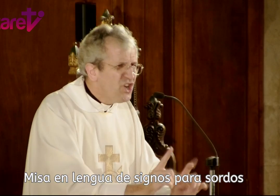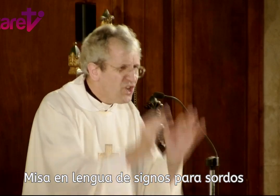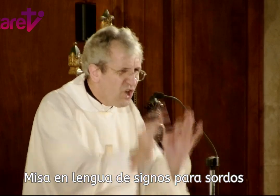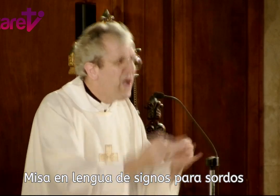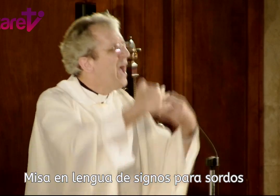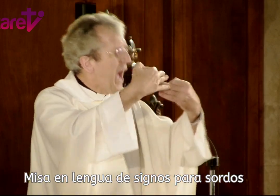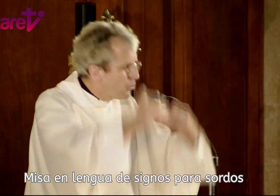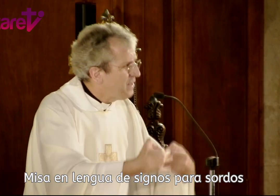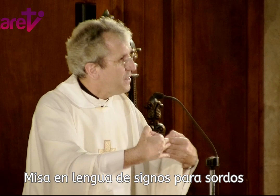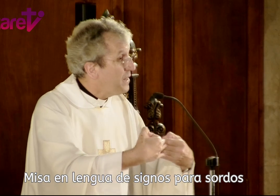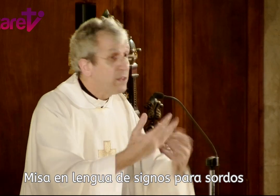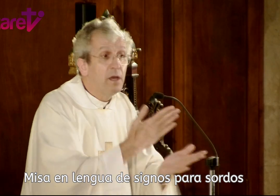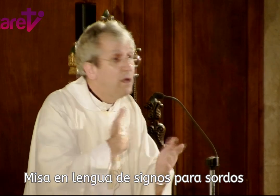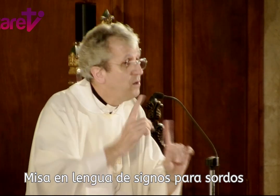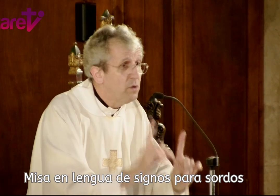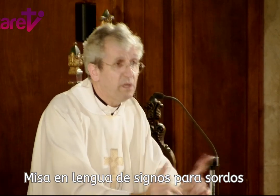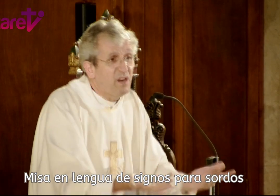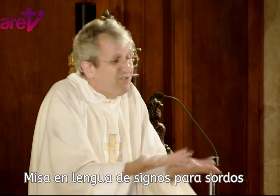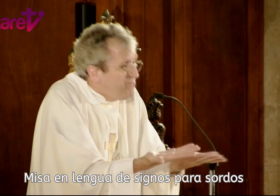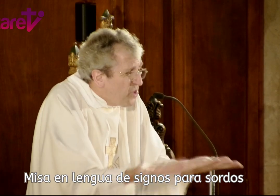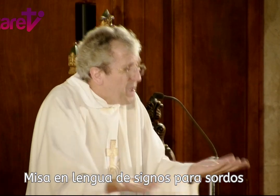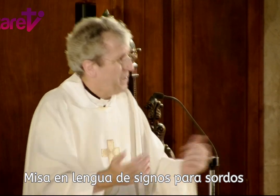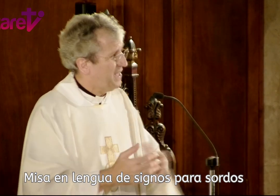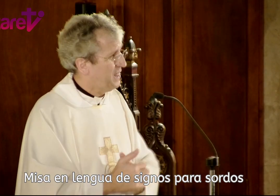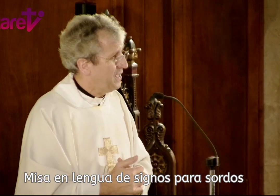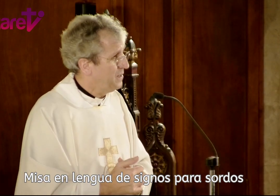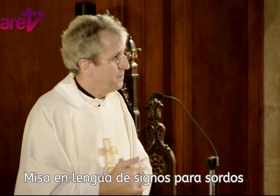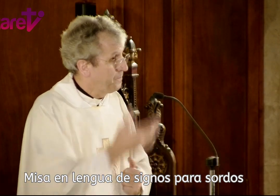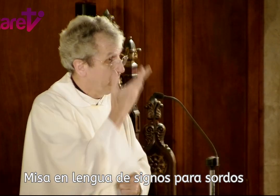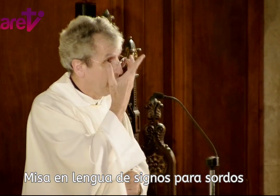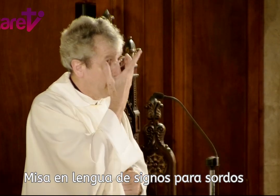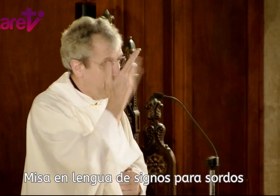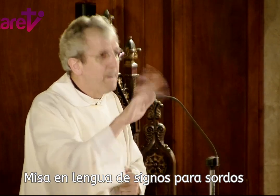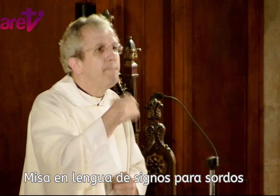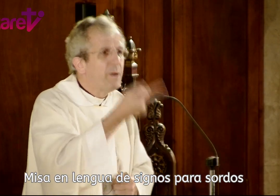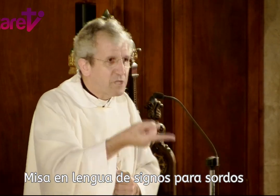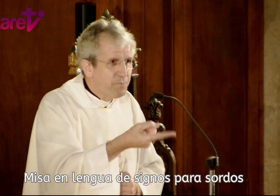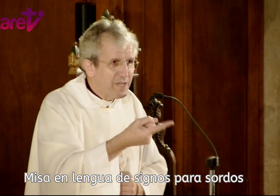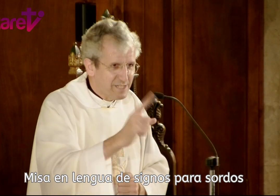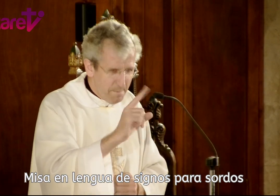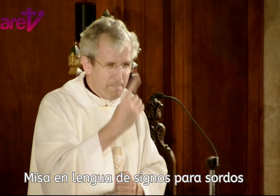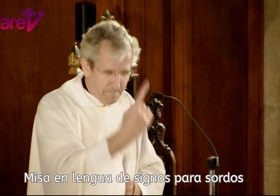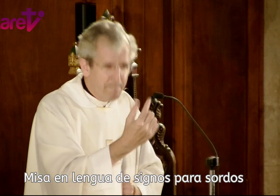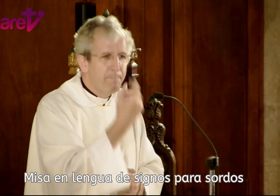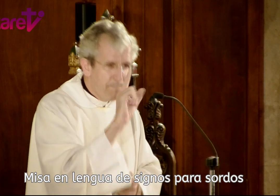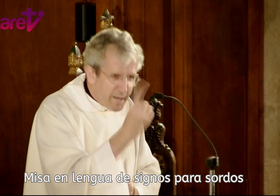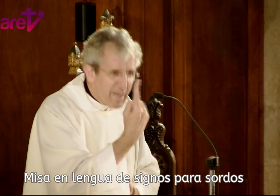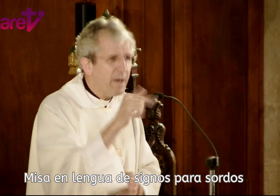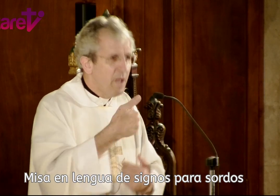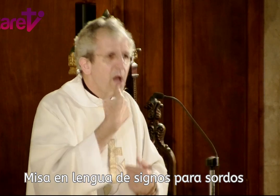no, autenticidad, no quiero, no me apetece. Pero después, primer